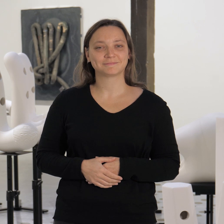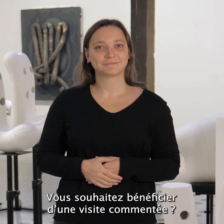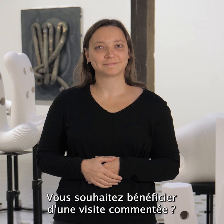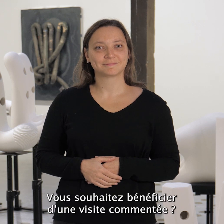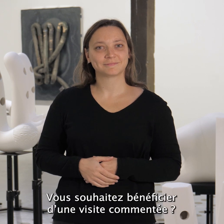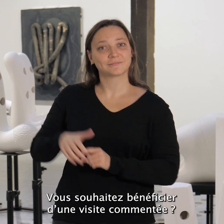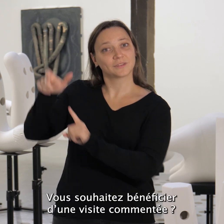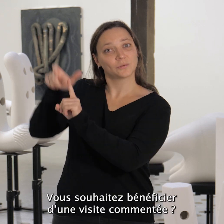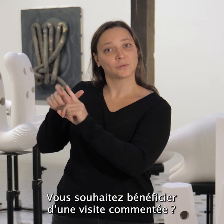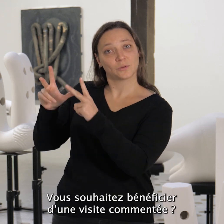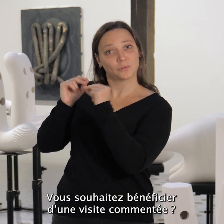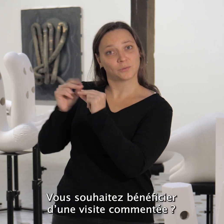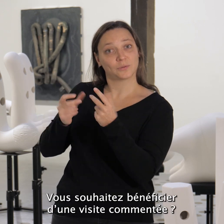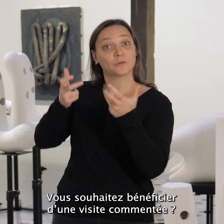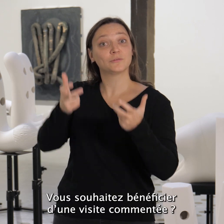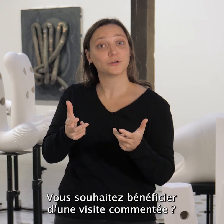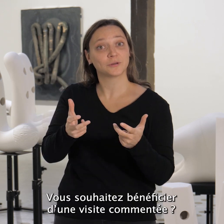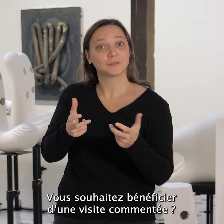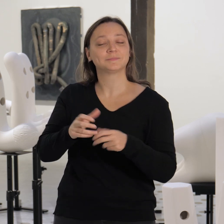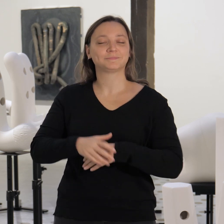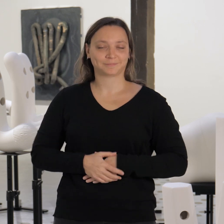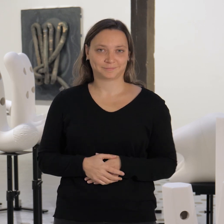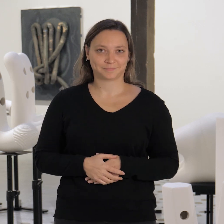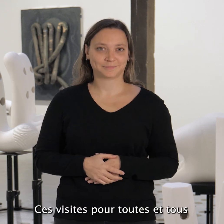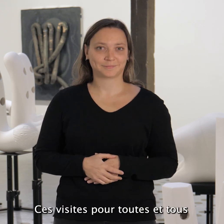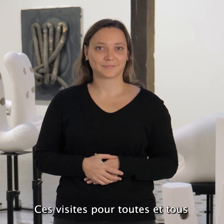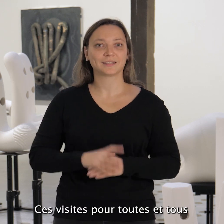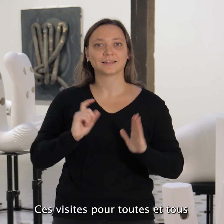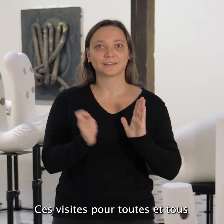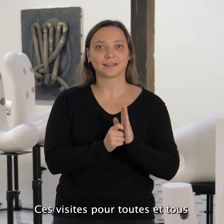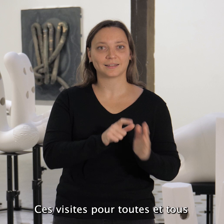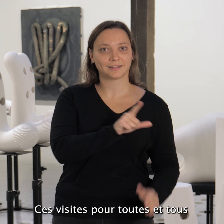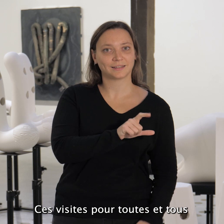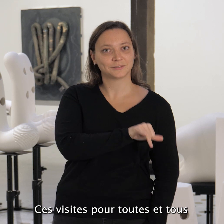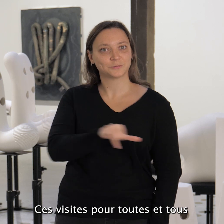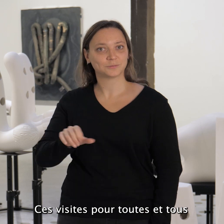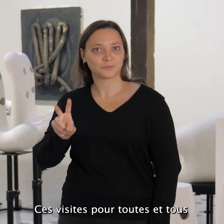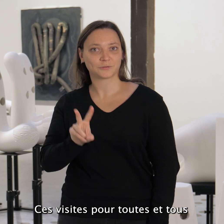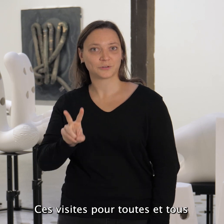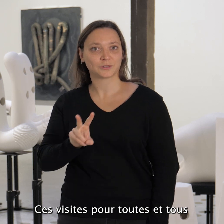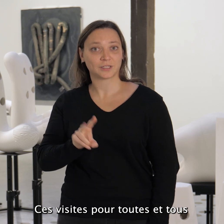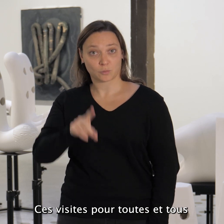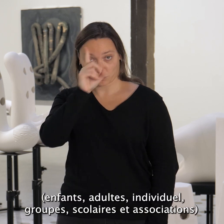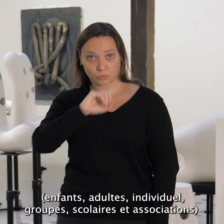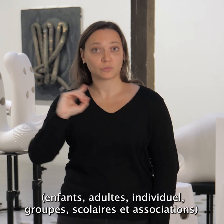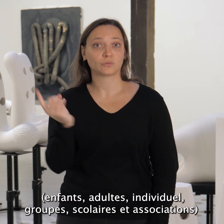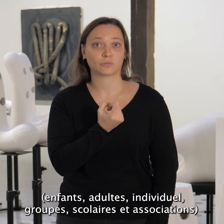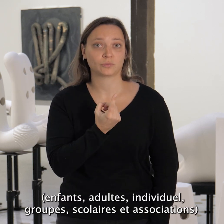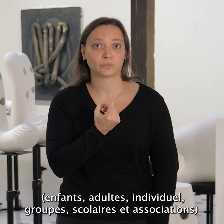Vous souhaitez bénéficier d'une visite commentée? Ces visites pour toutes et tous, enfants,